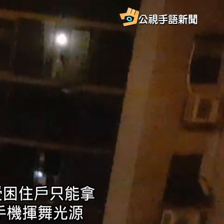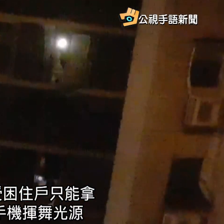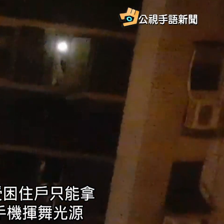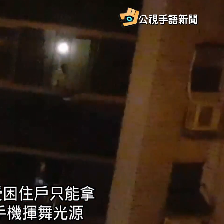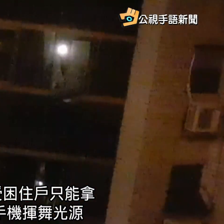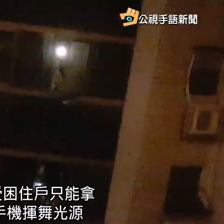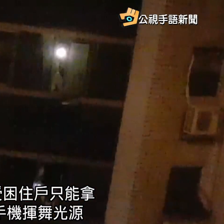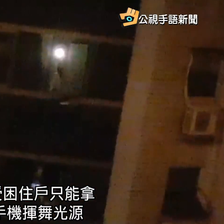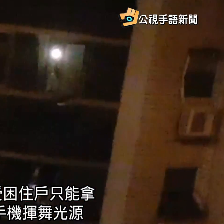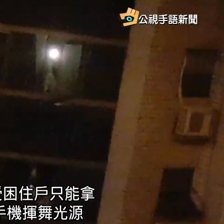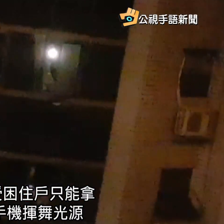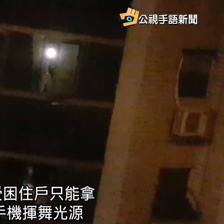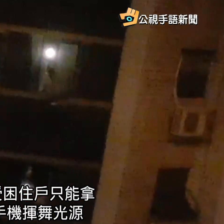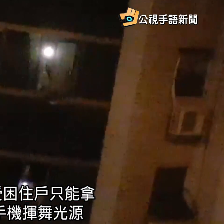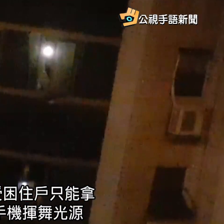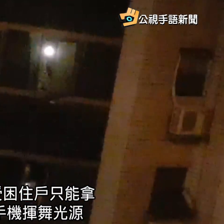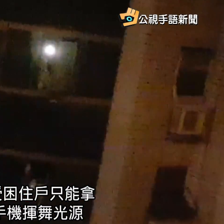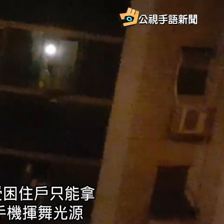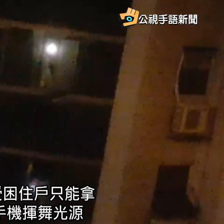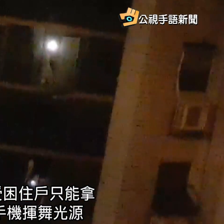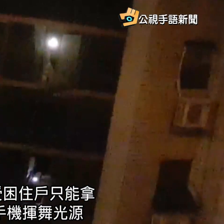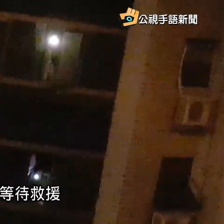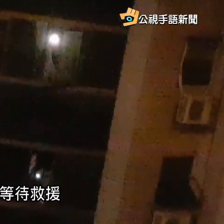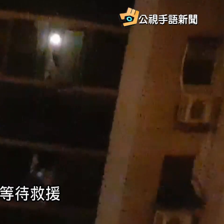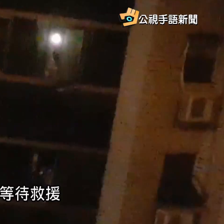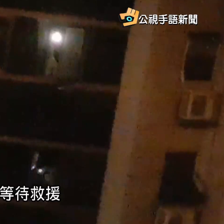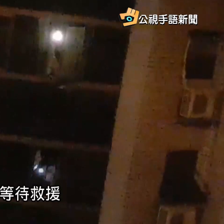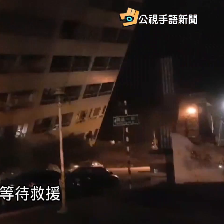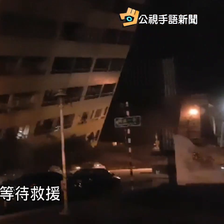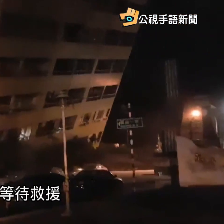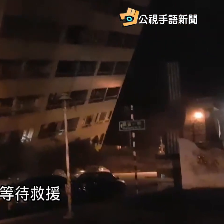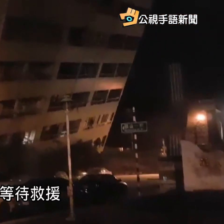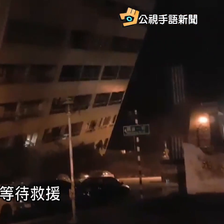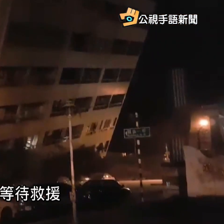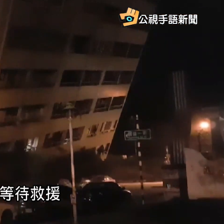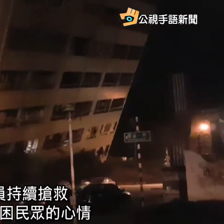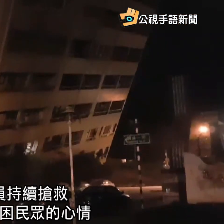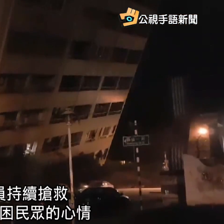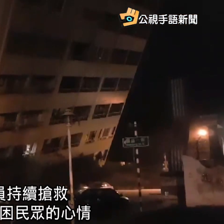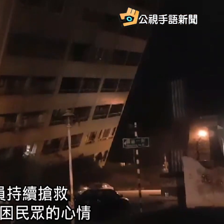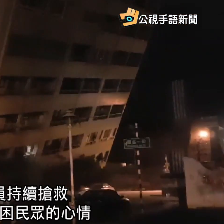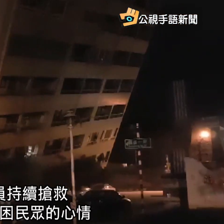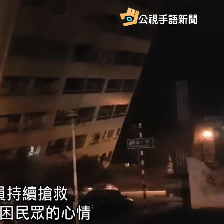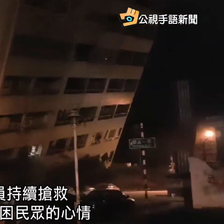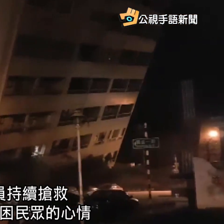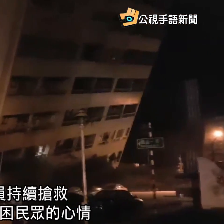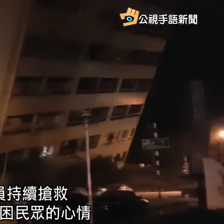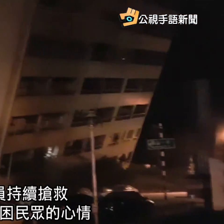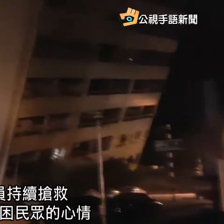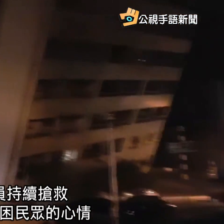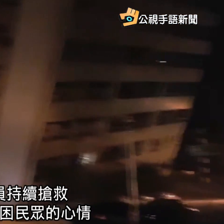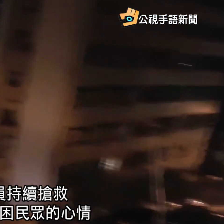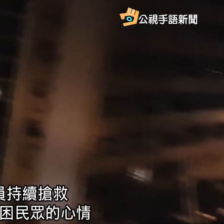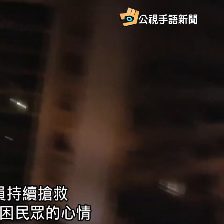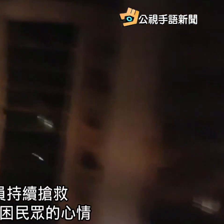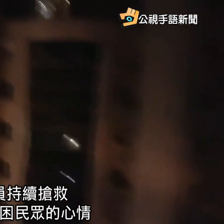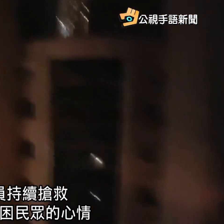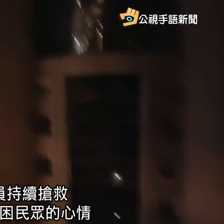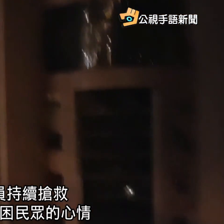能拿手电筒或手机挥舞光源，在窗边等待救援。警消人员持续抢救，不断安抚受困民众的心情。焦急的家